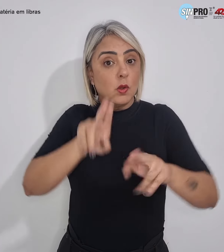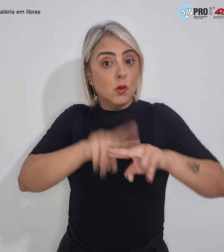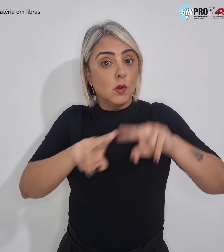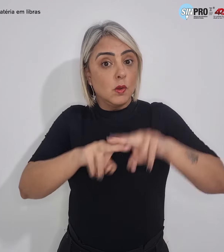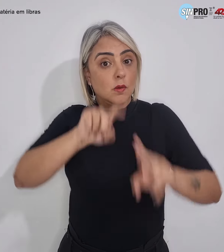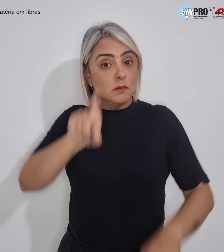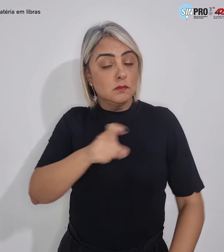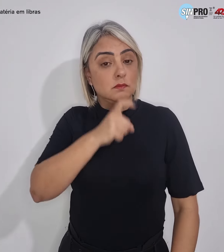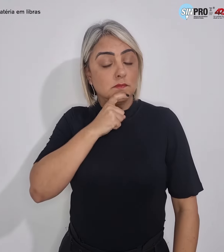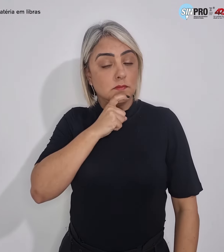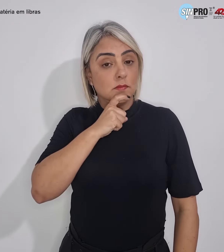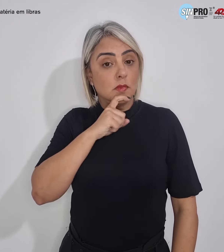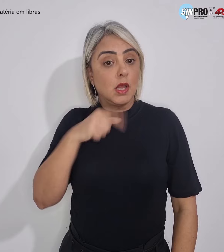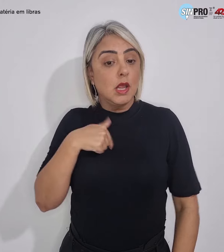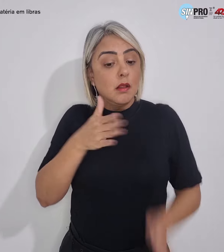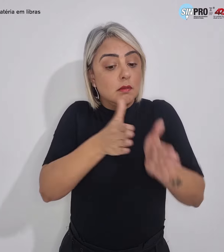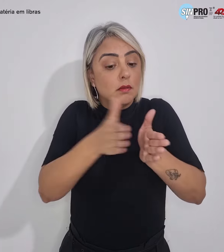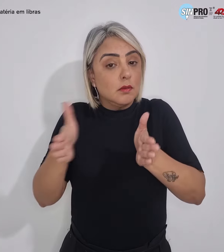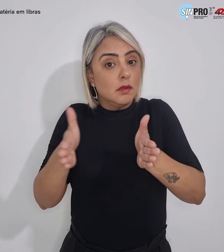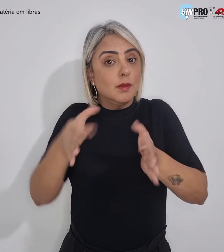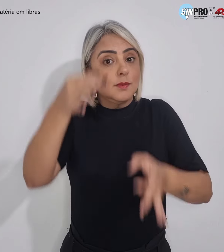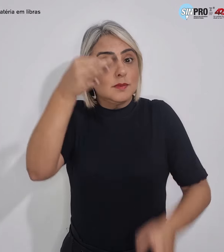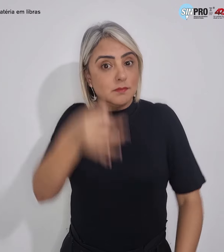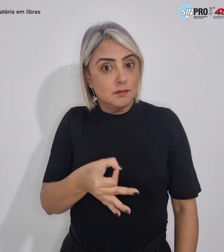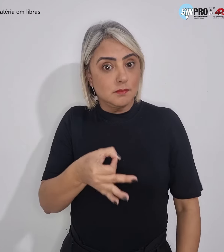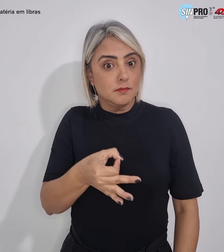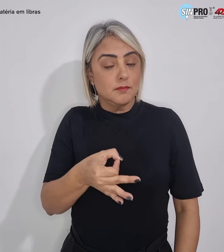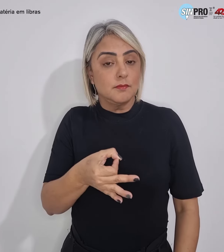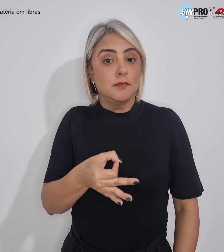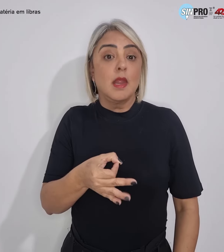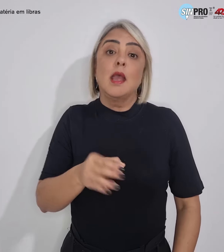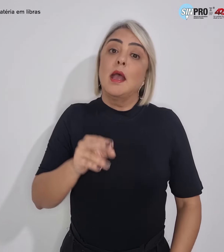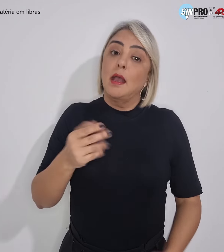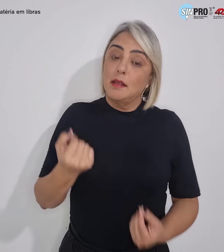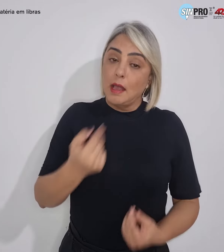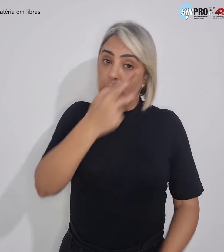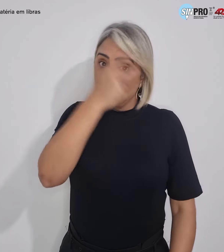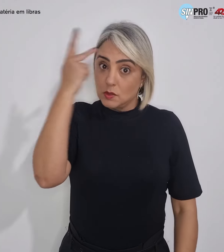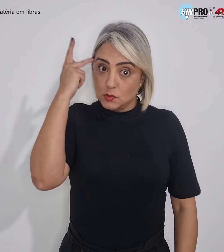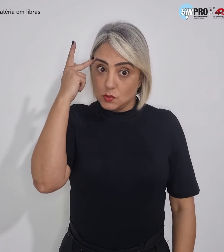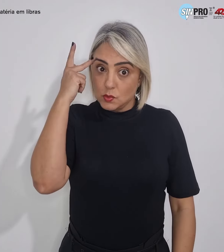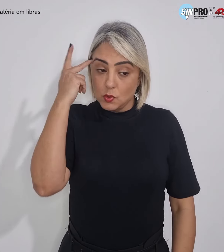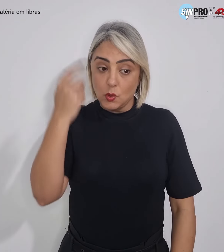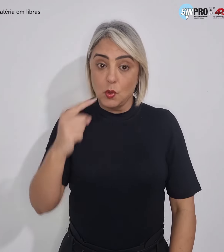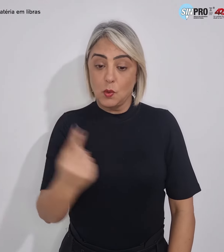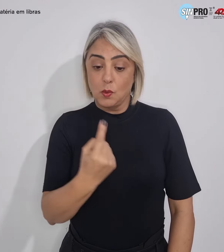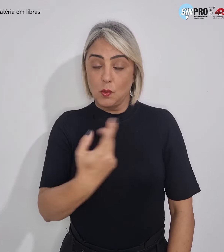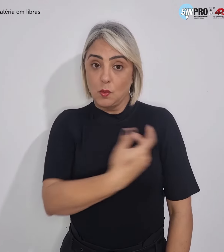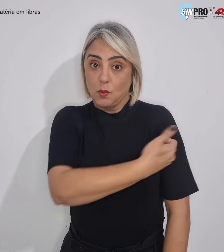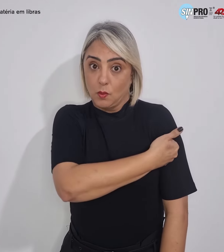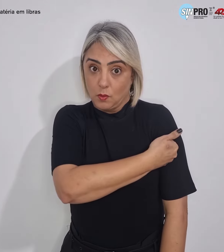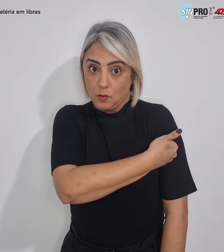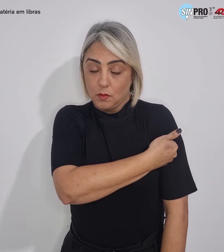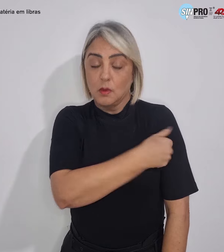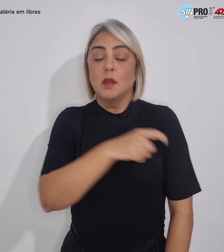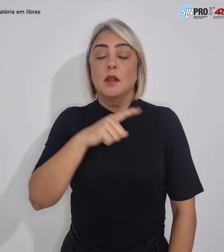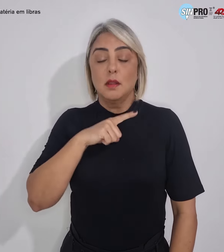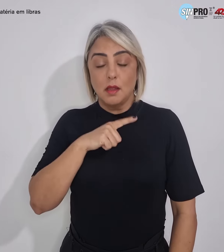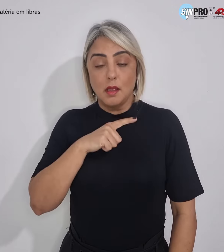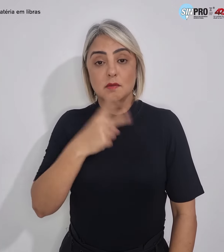então estamos no tempo esperado. Logo, quem havia tomado a dose única da Janssen deve tomar uma segunda